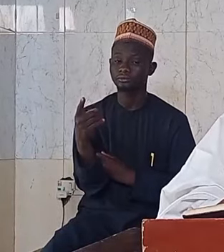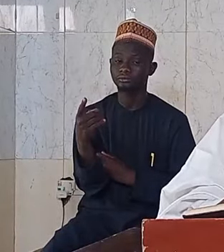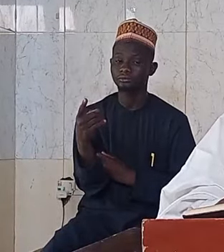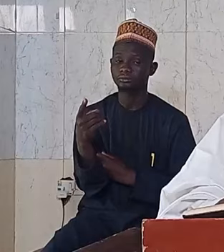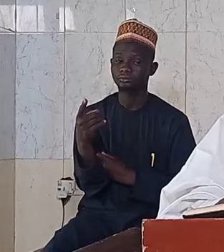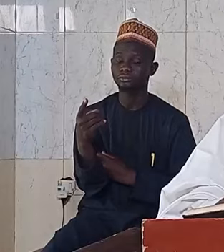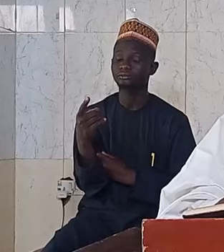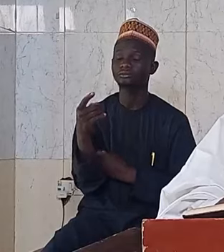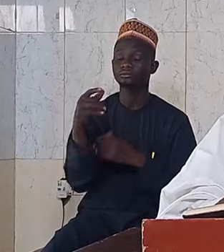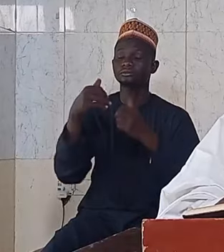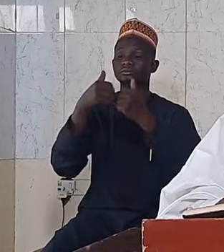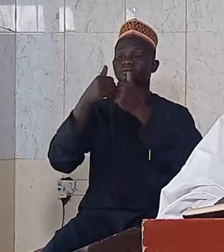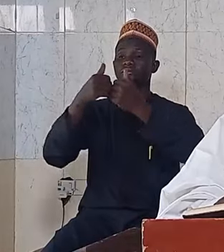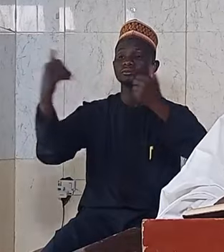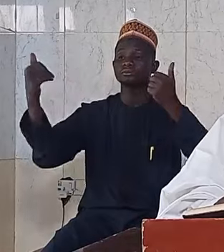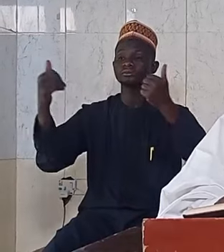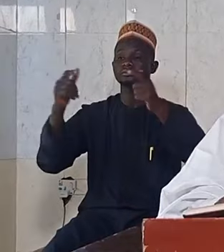يا كسا